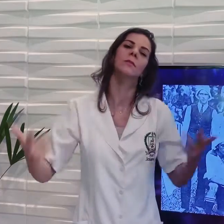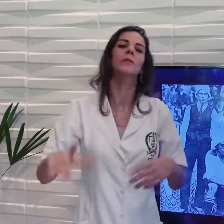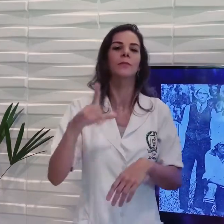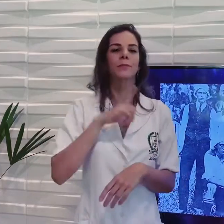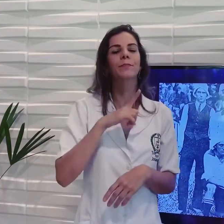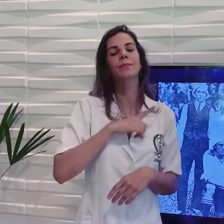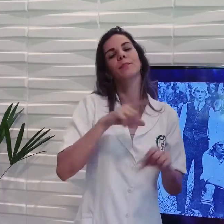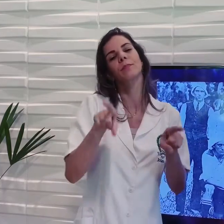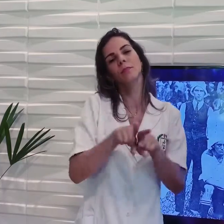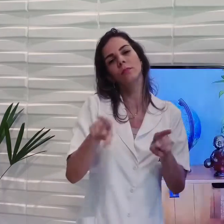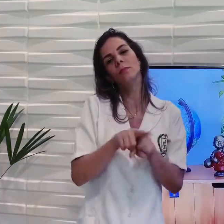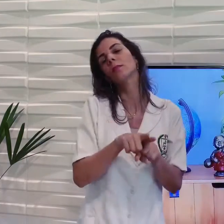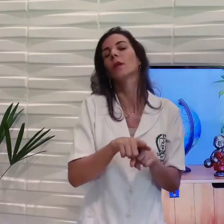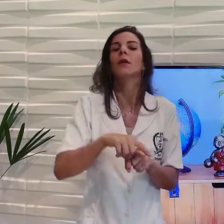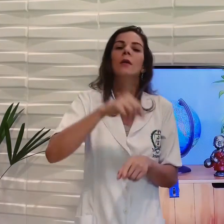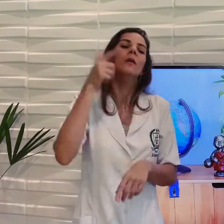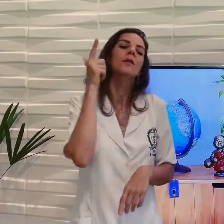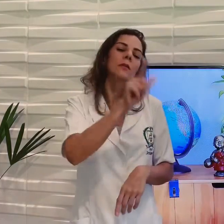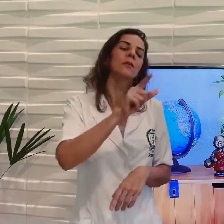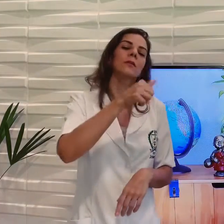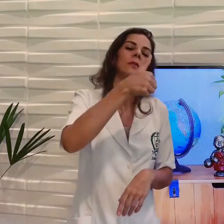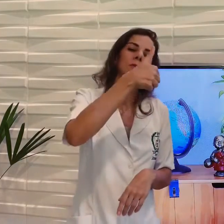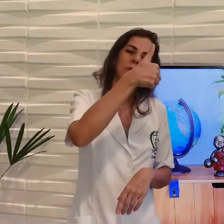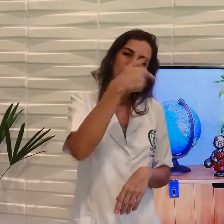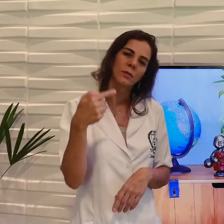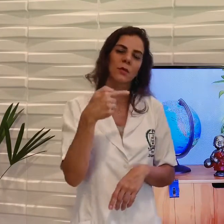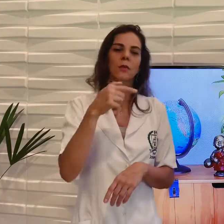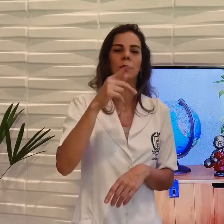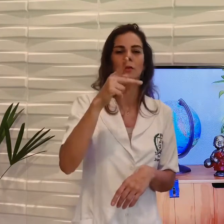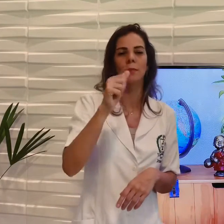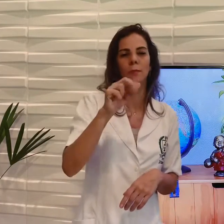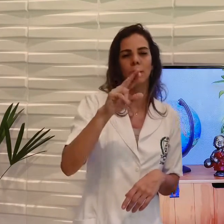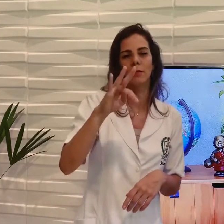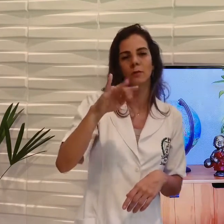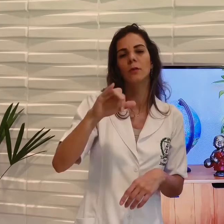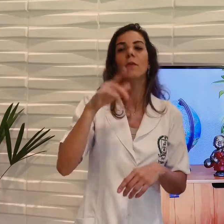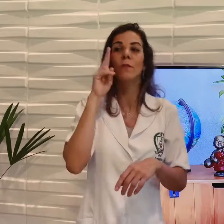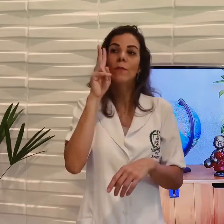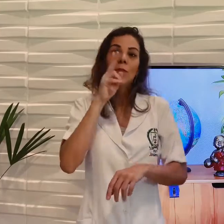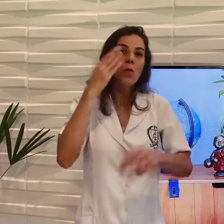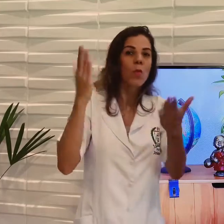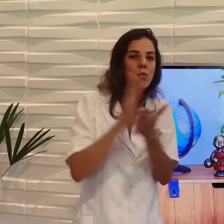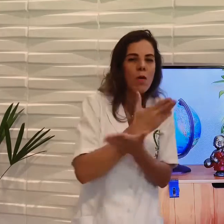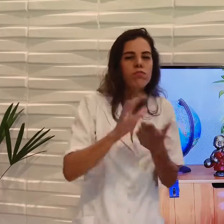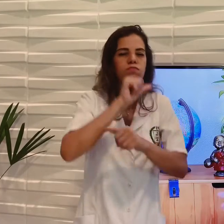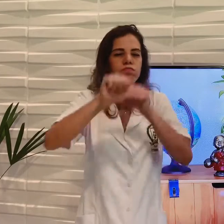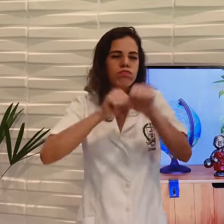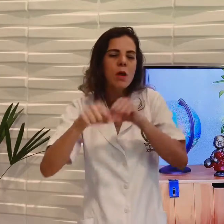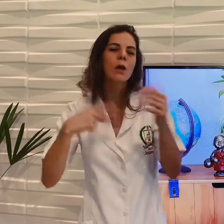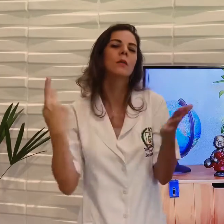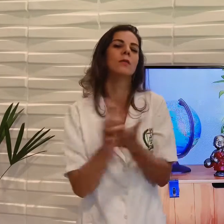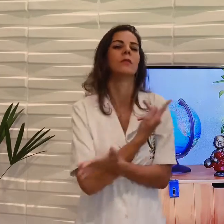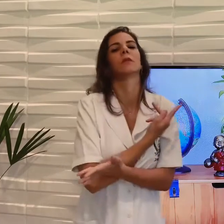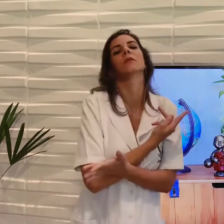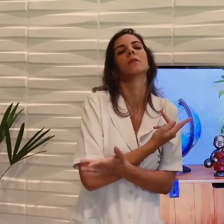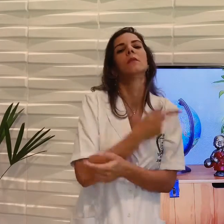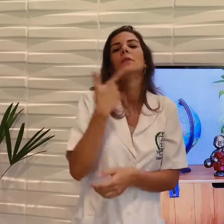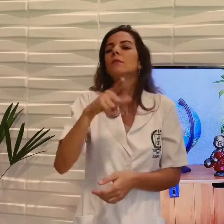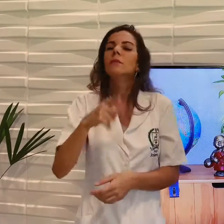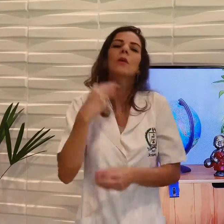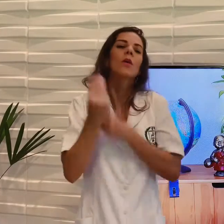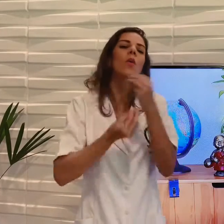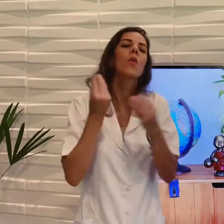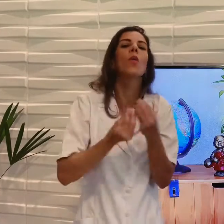mesmo ano, jogando 17 partidas. Então, como a gente está vendo aí, algumas alterações acabam acontecendo. Não dá para um time ser vice-campeão